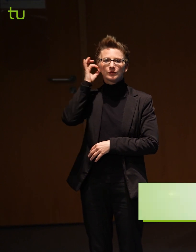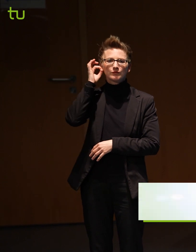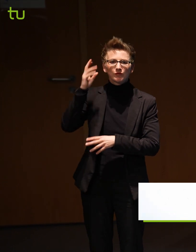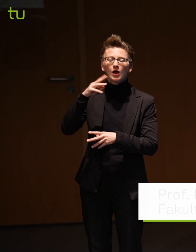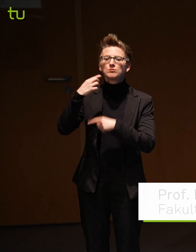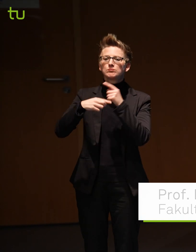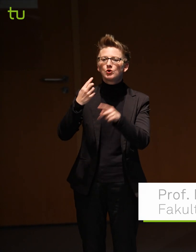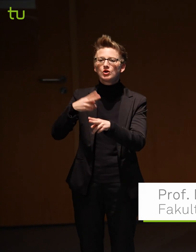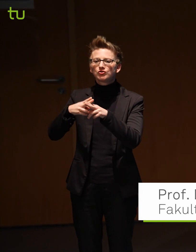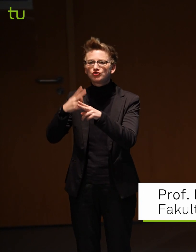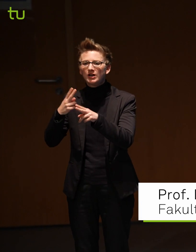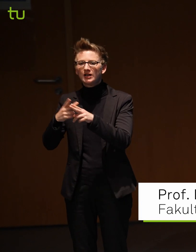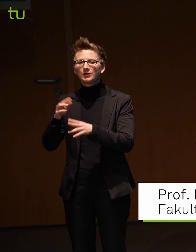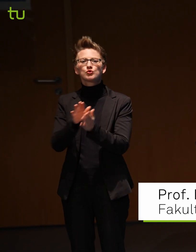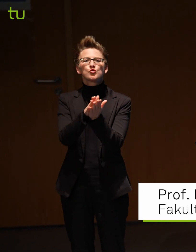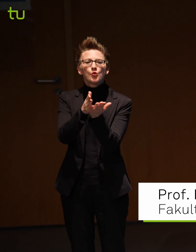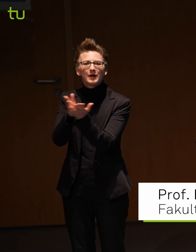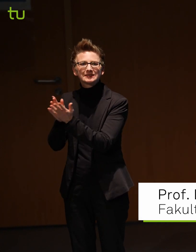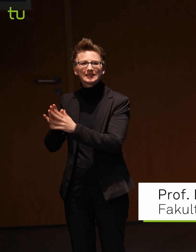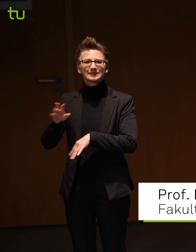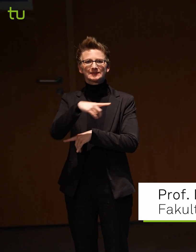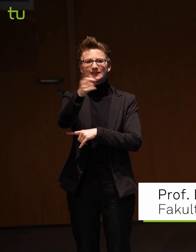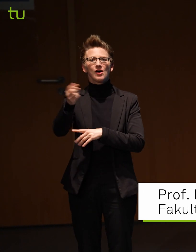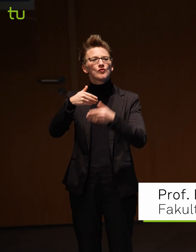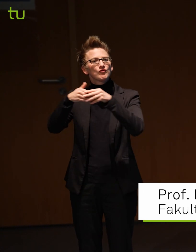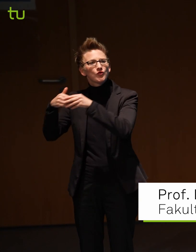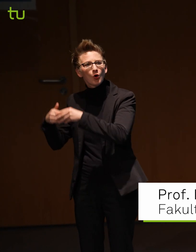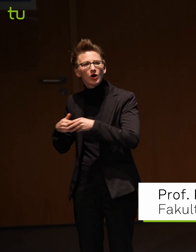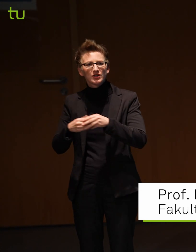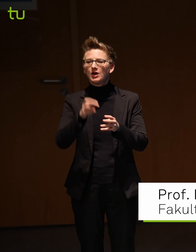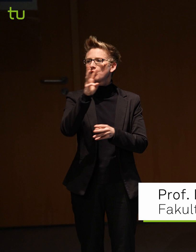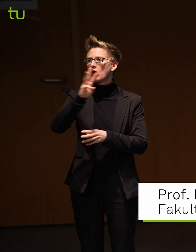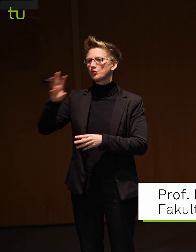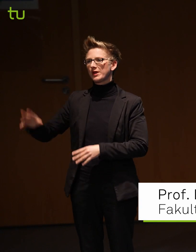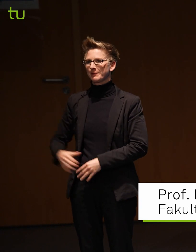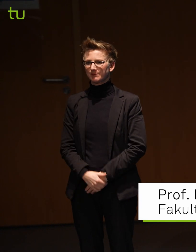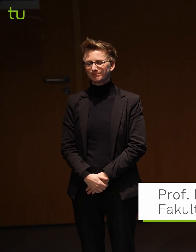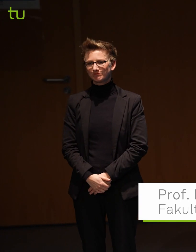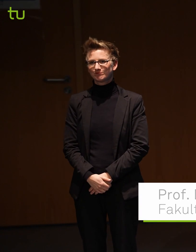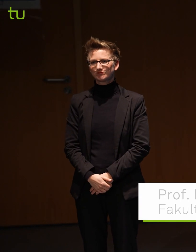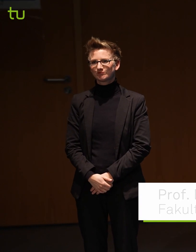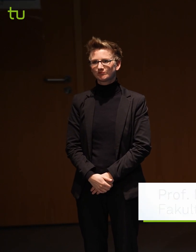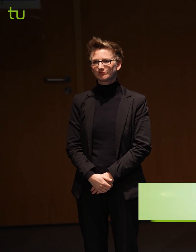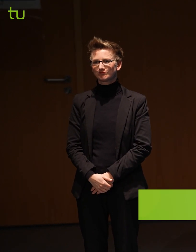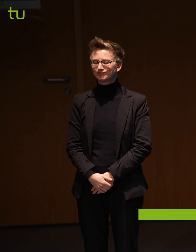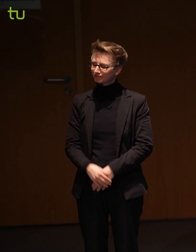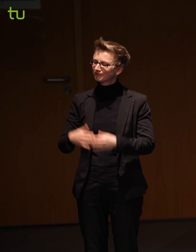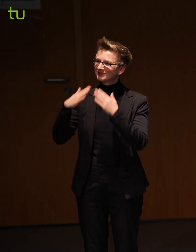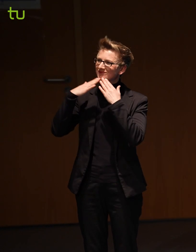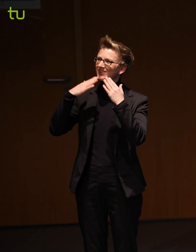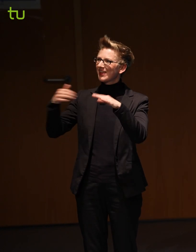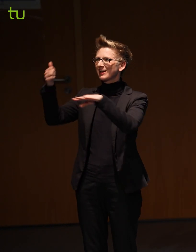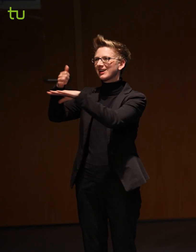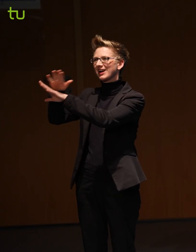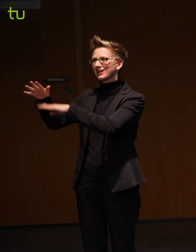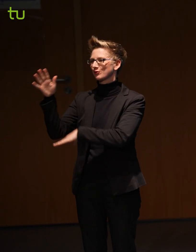Müller-Stahl, liebe ÜbersetzerInnen, liebe FreundInnen Walt Whitmans. Ich danke dem Rektor für seine Worte und ihm und